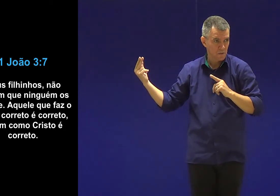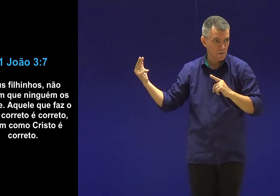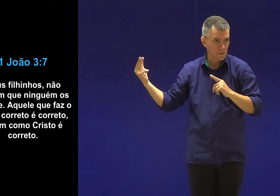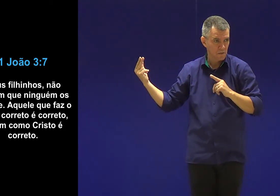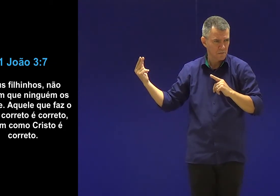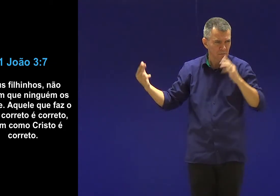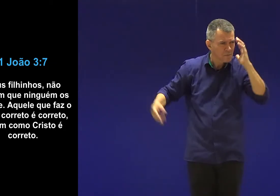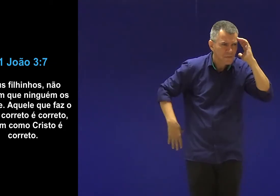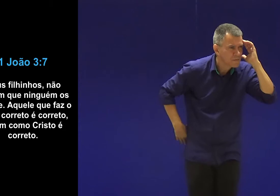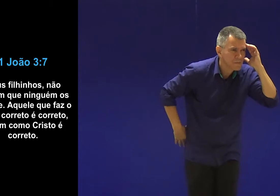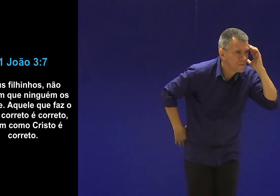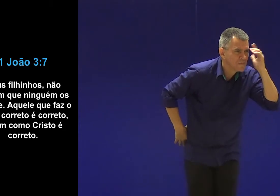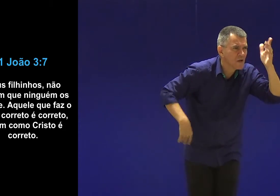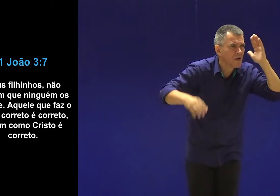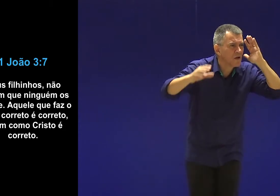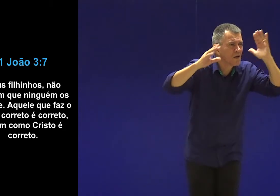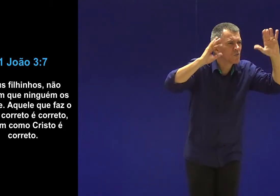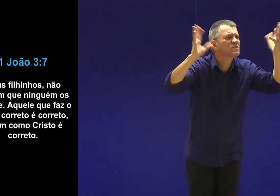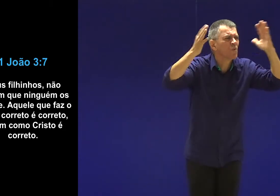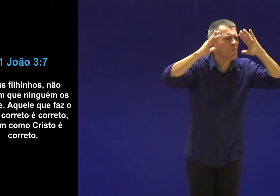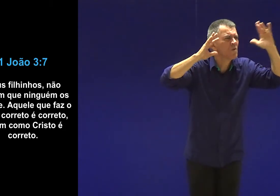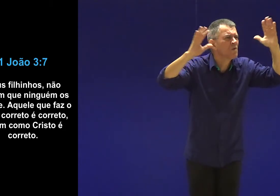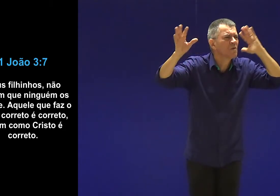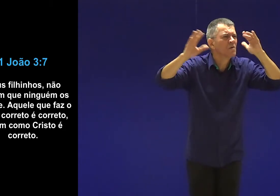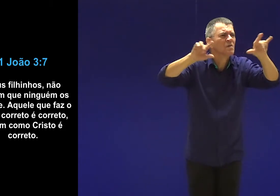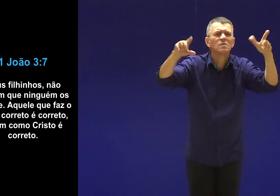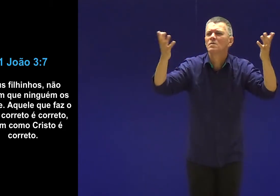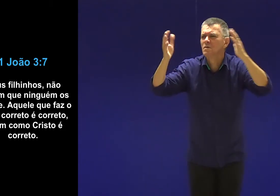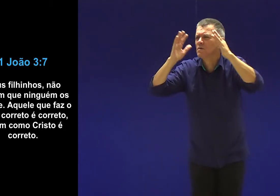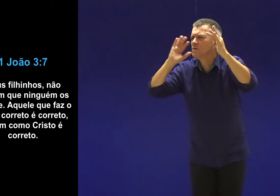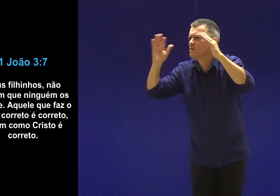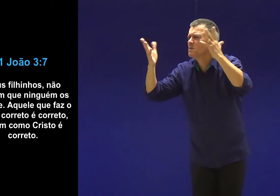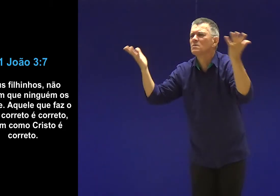Devemos ser semelhantes nisso? Vocês estão perdidos, gente?